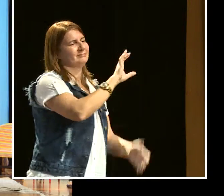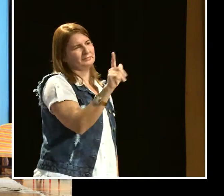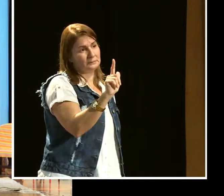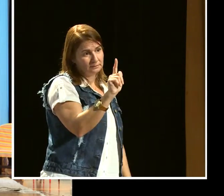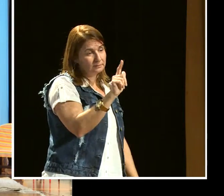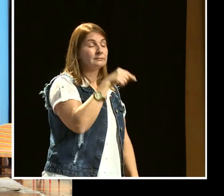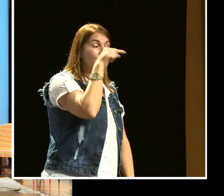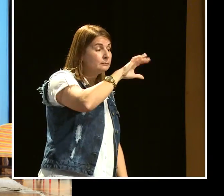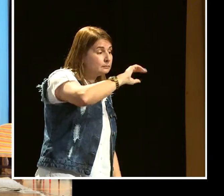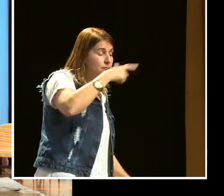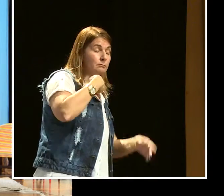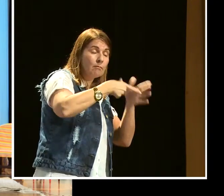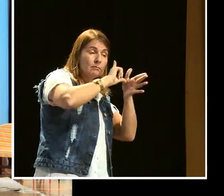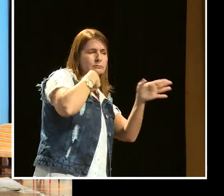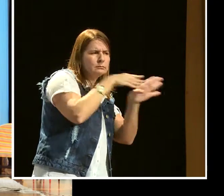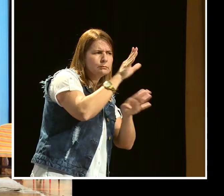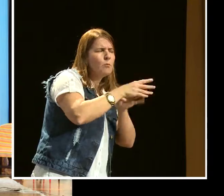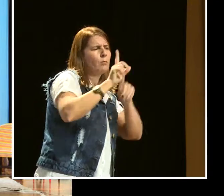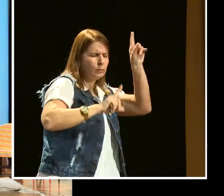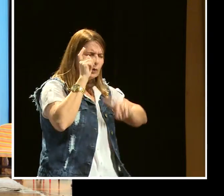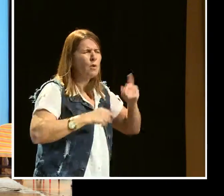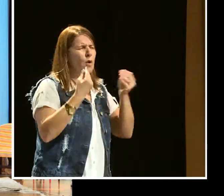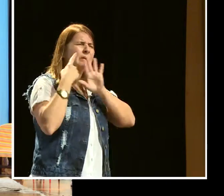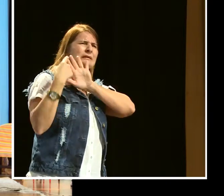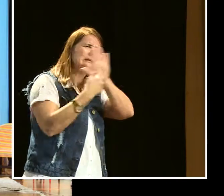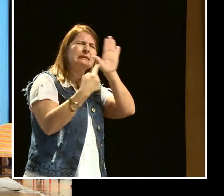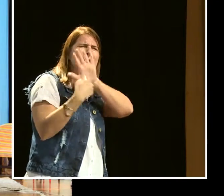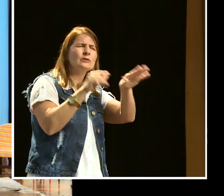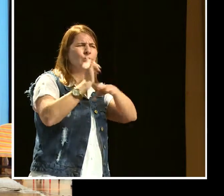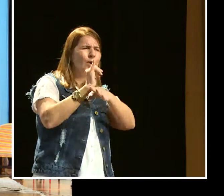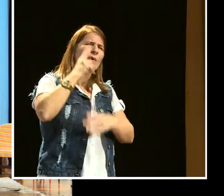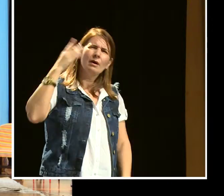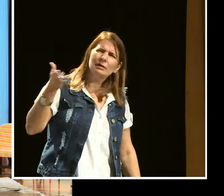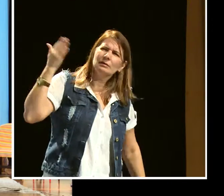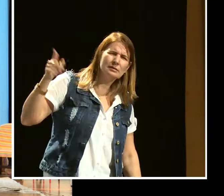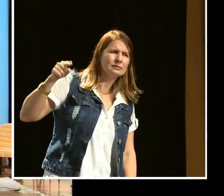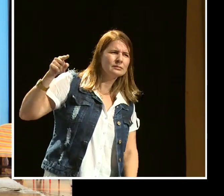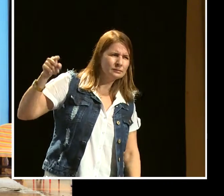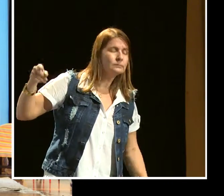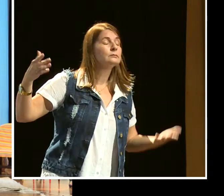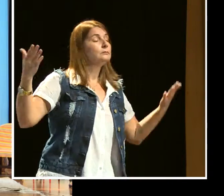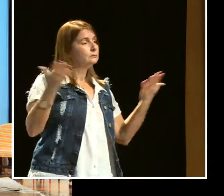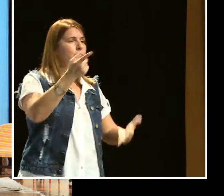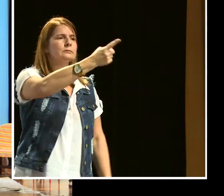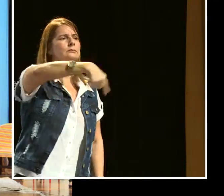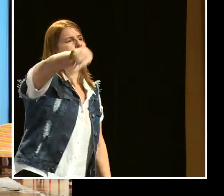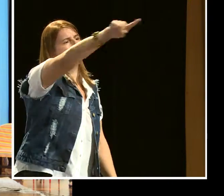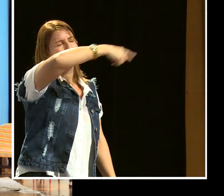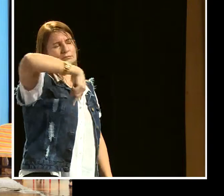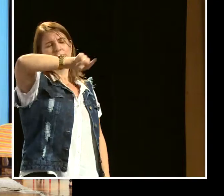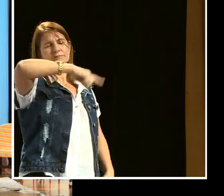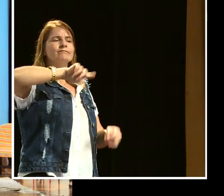Uma forma de integrar bem um classificador é através de uma possibilidade de uma